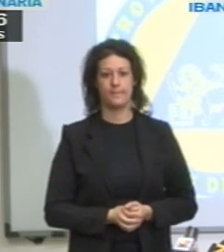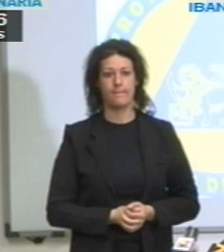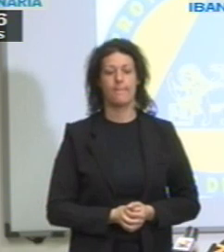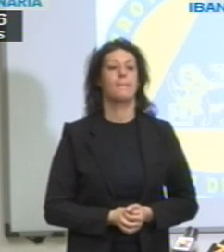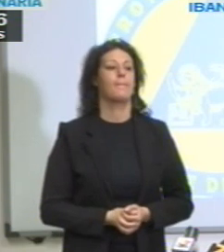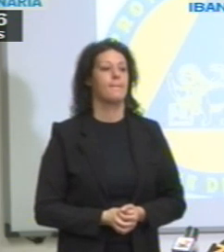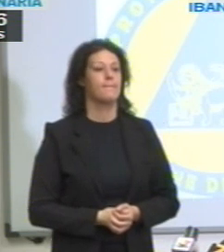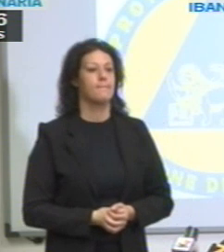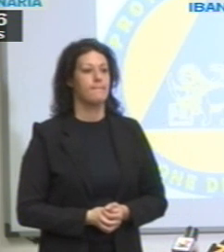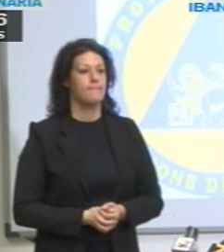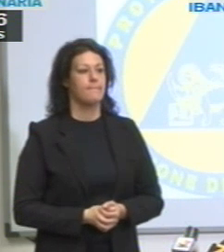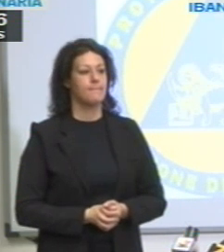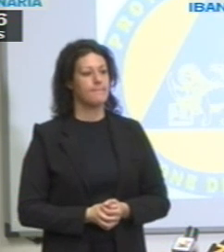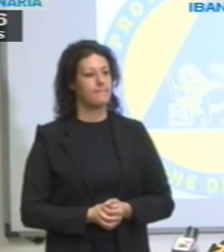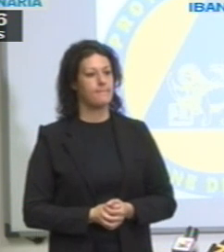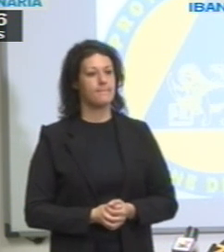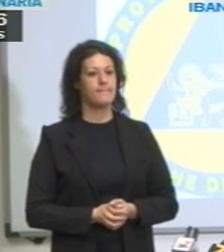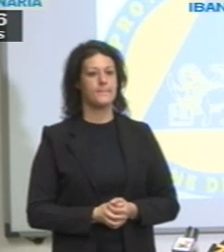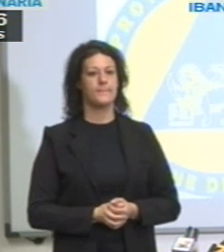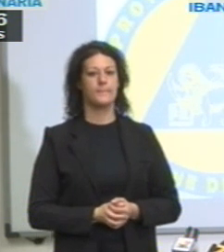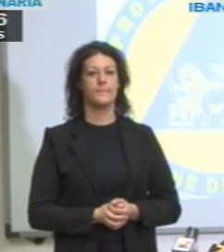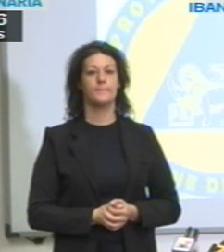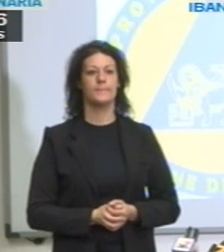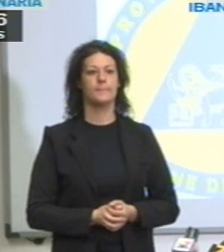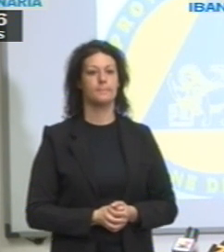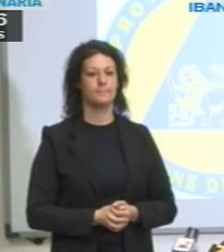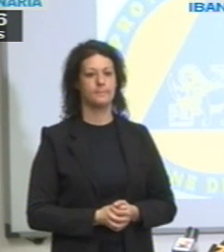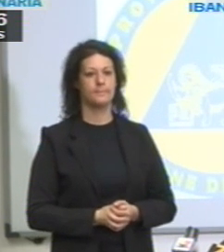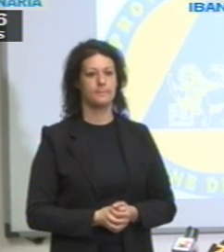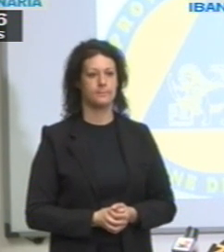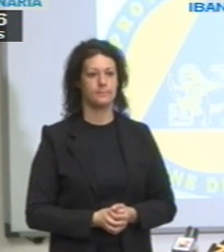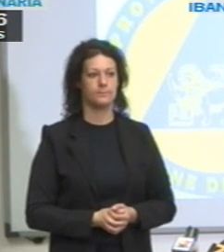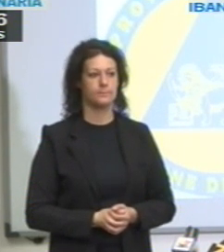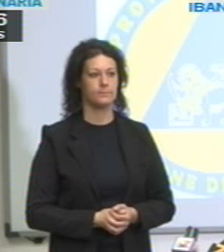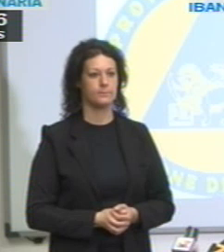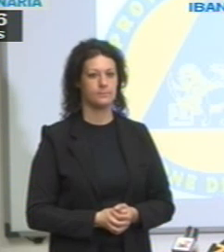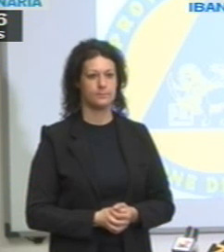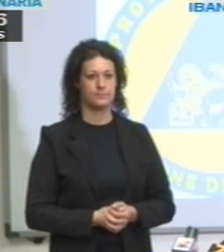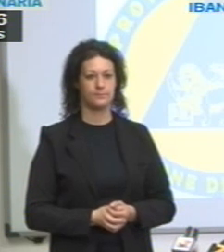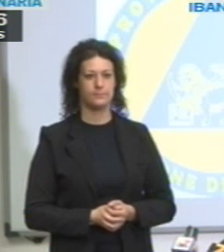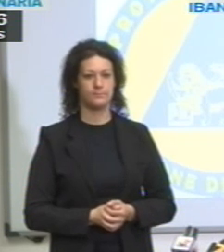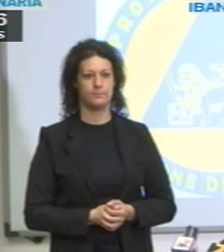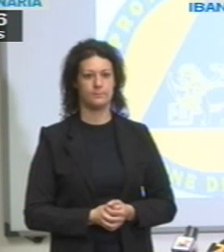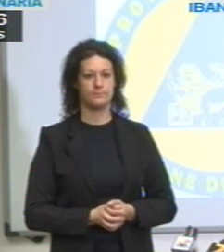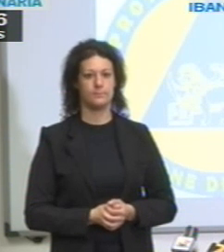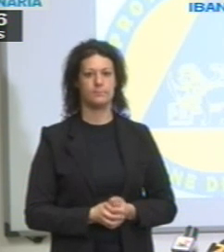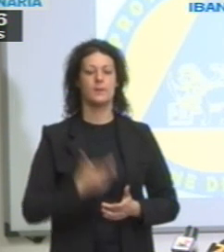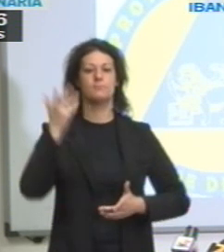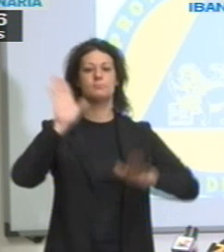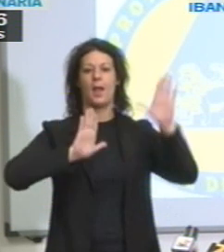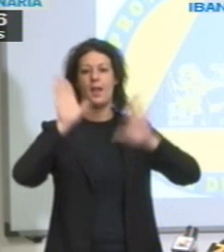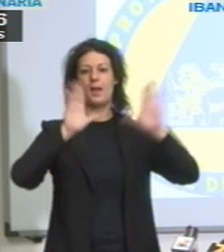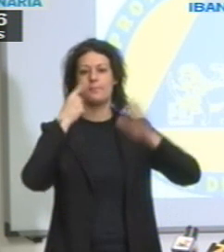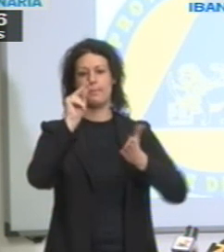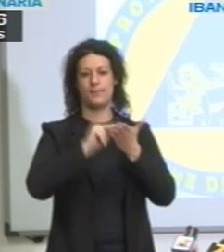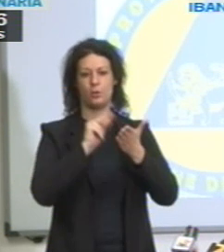Allora, Alberto Giani, quindi ci facciamo la prenotazione, Antonella Prigioni, Albino Salmaso e altri che non vedo,